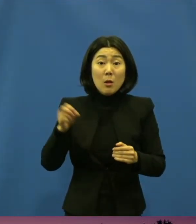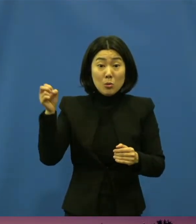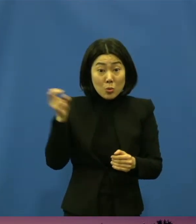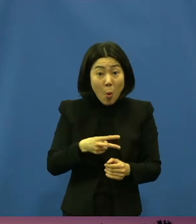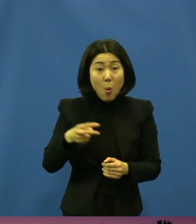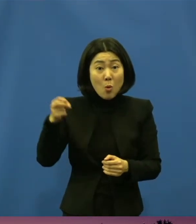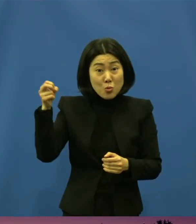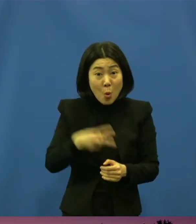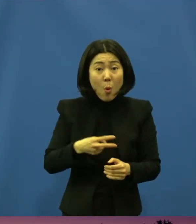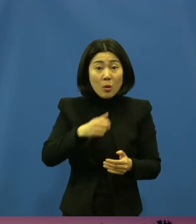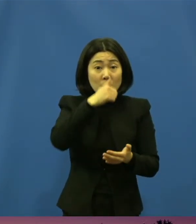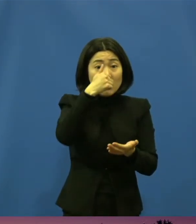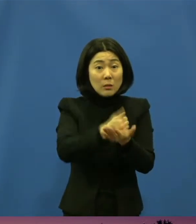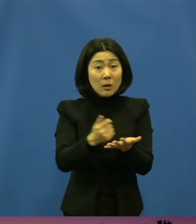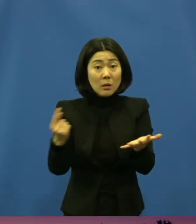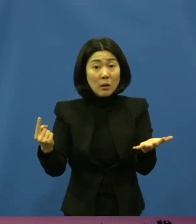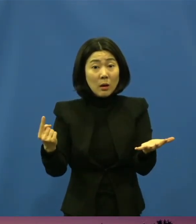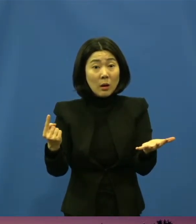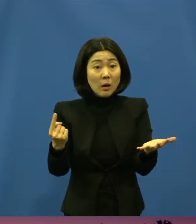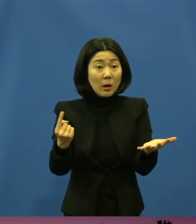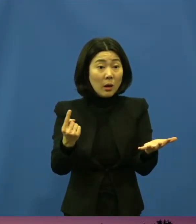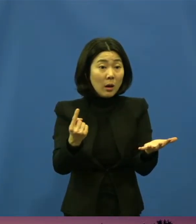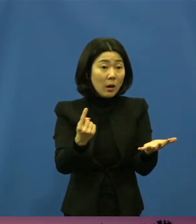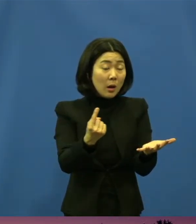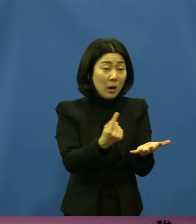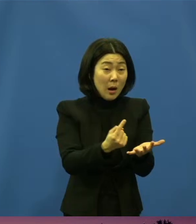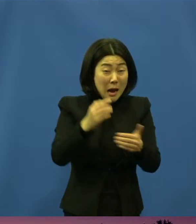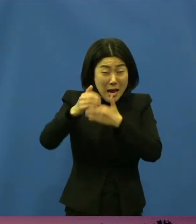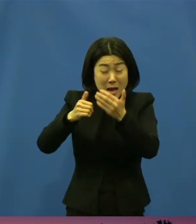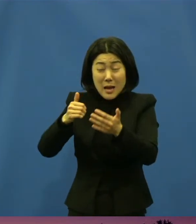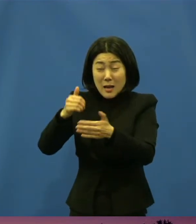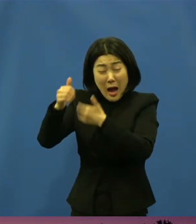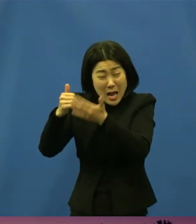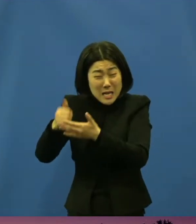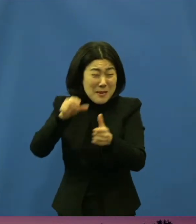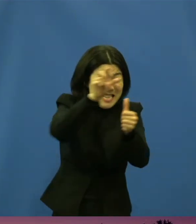하나님의 통치를 받지 않는 세상은 사단이 역사를 하고 있는 거예요.